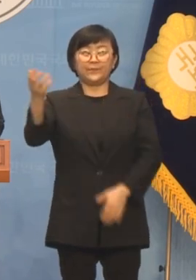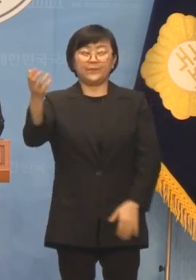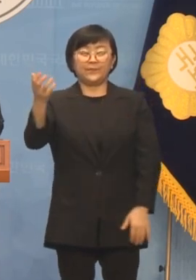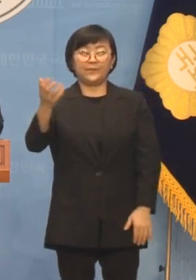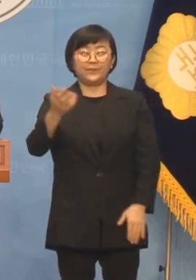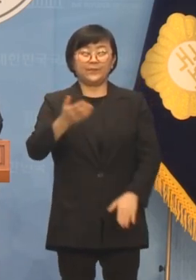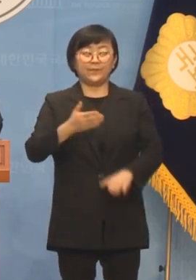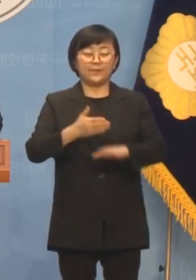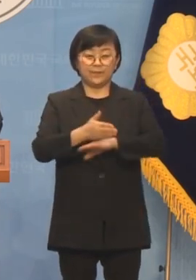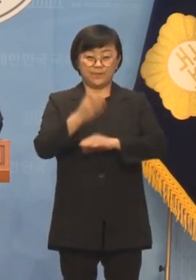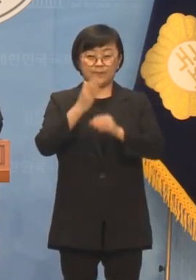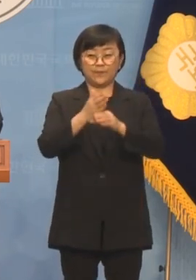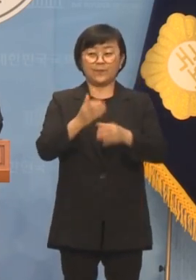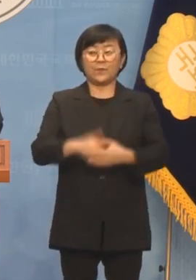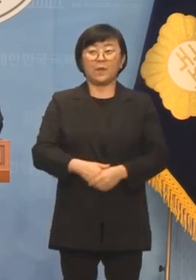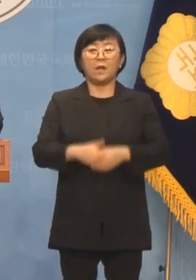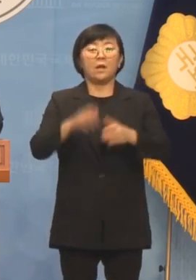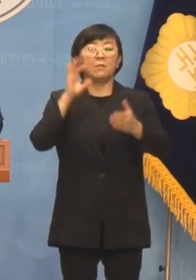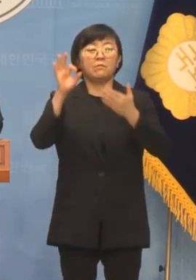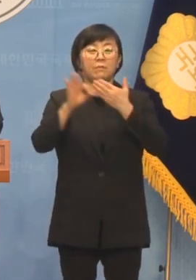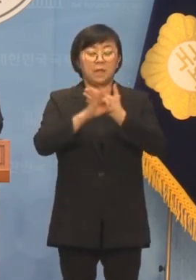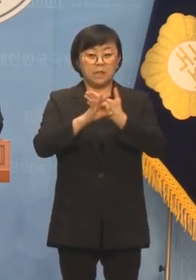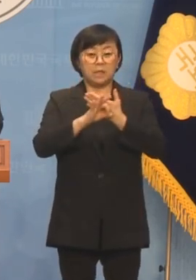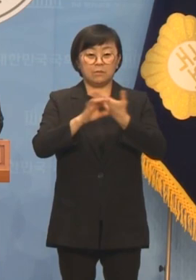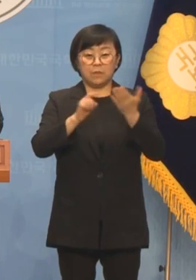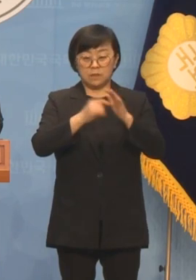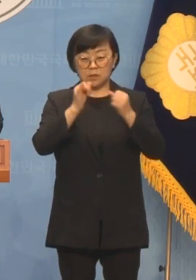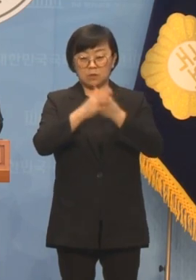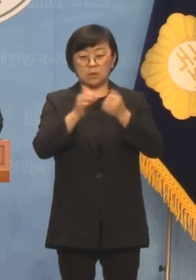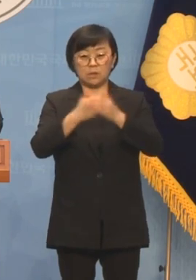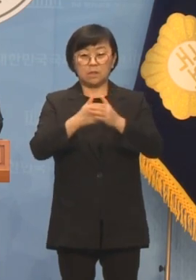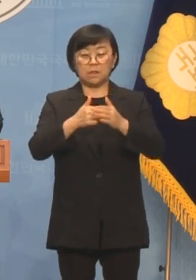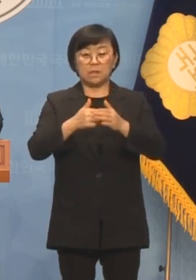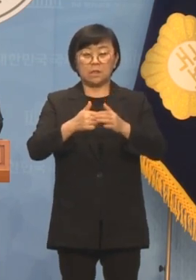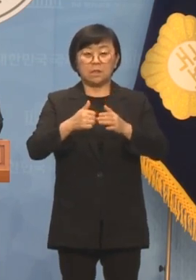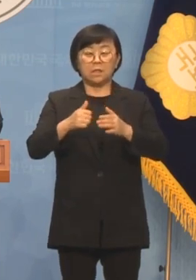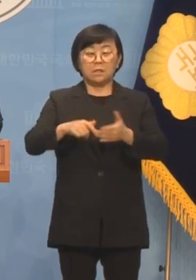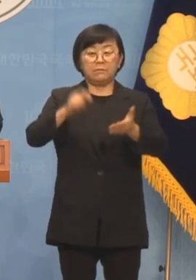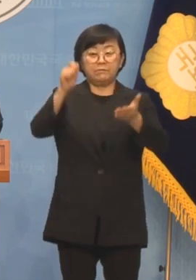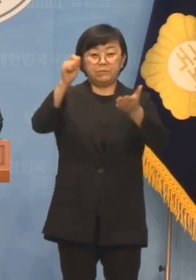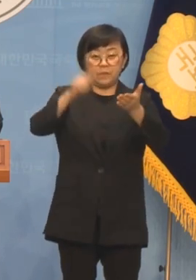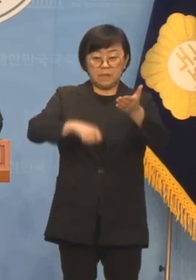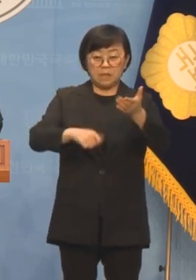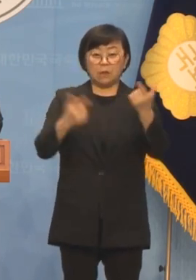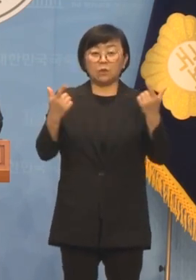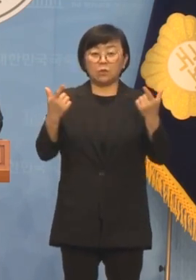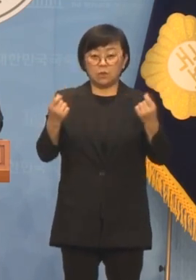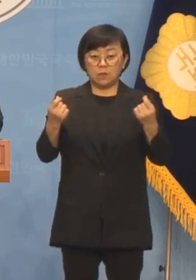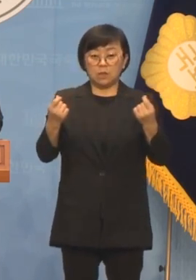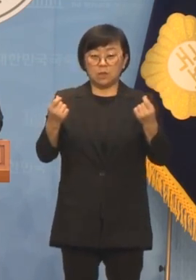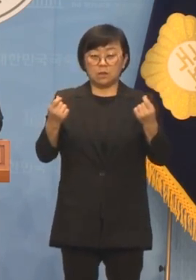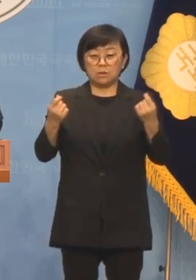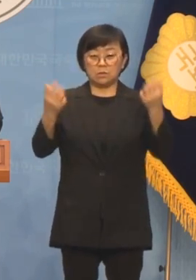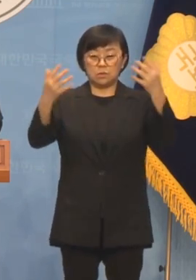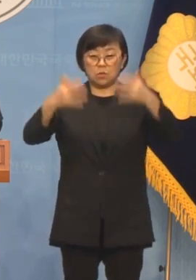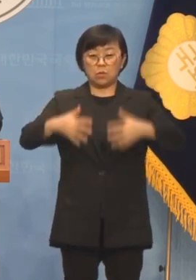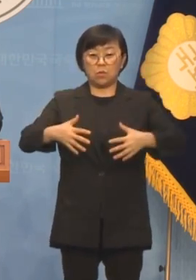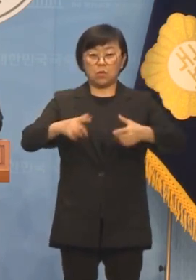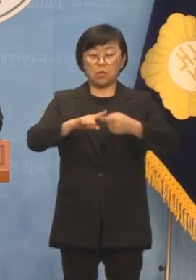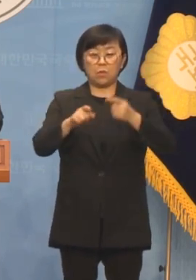지연되고 있습니다. 만약 송출하더라도 E9 비자와 동일한 조건, 즉